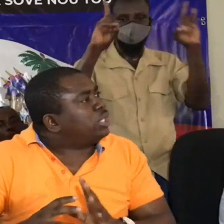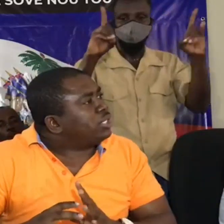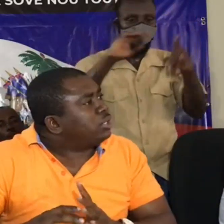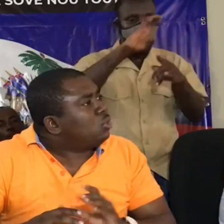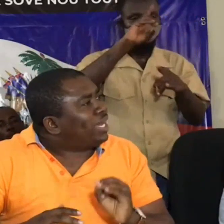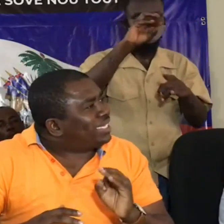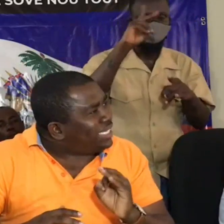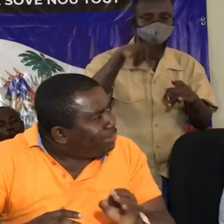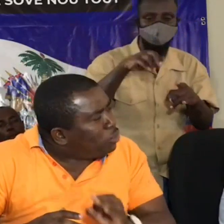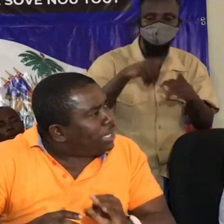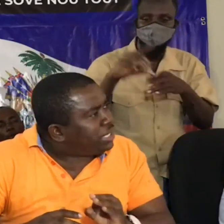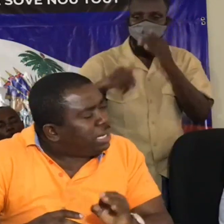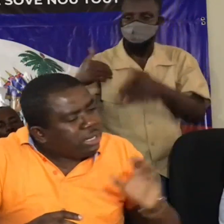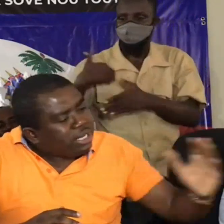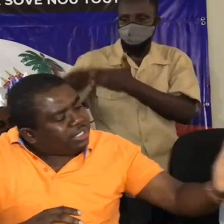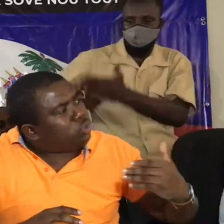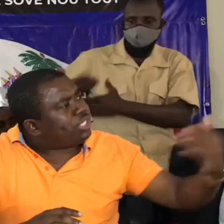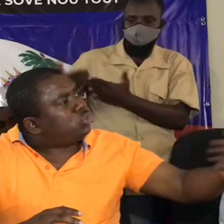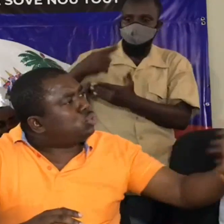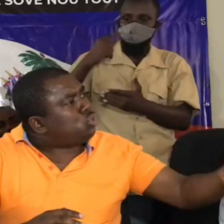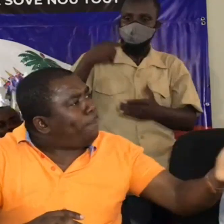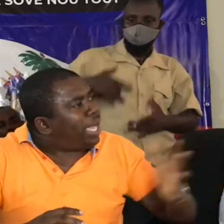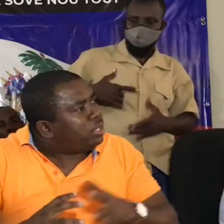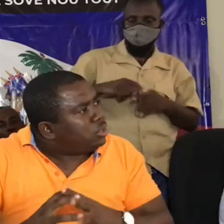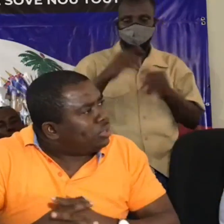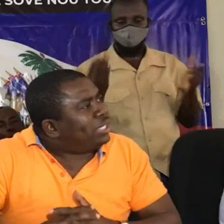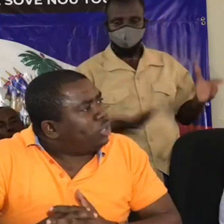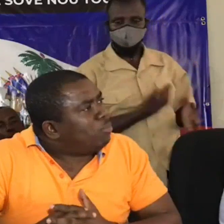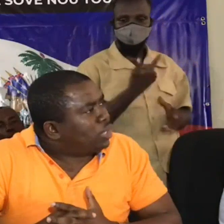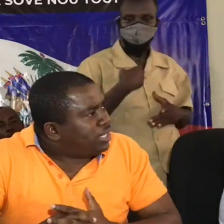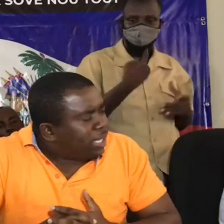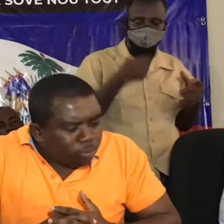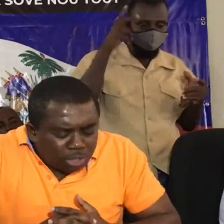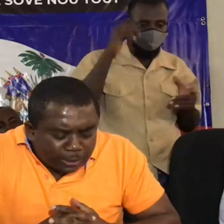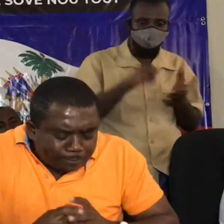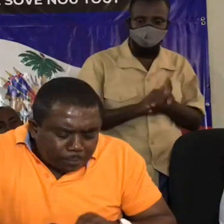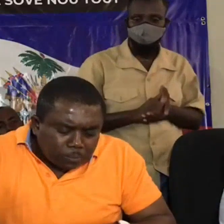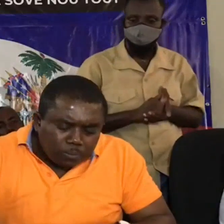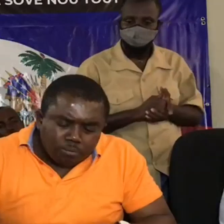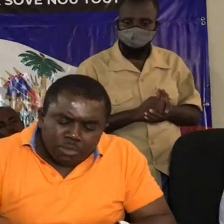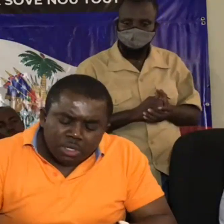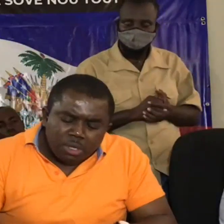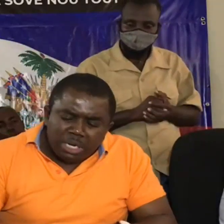à outrance. On n'accepte pas ça et c'est ça le sens du combat du secteur démocratique et populaire.